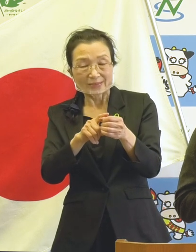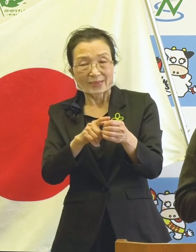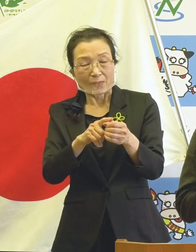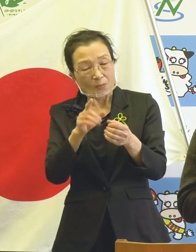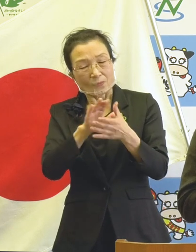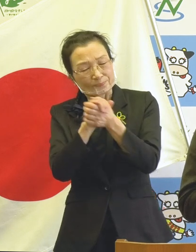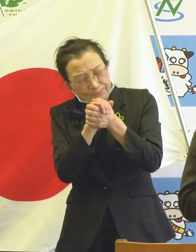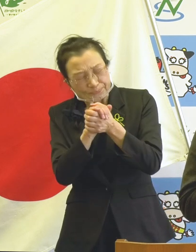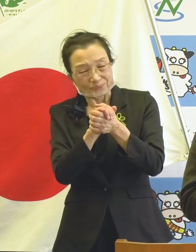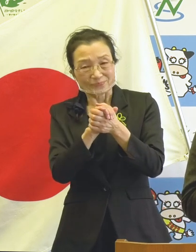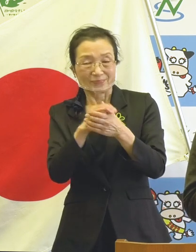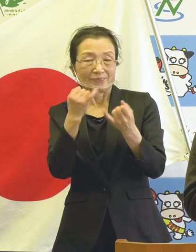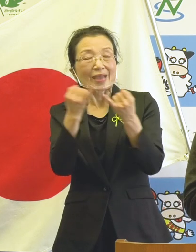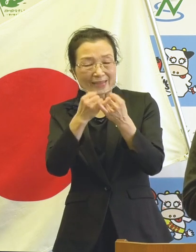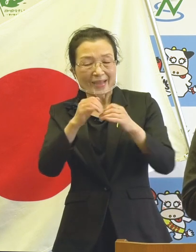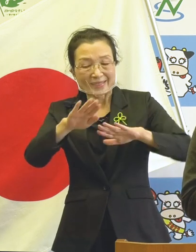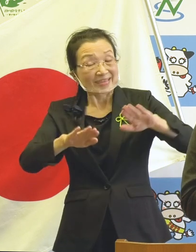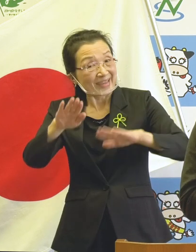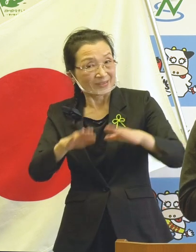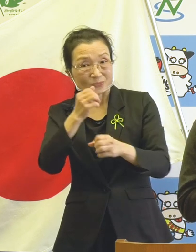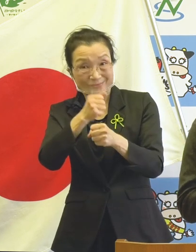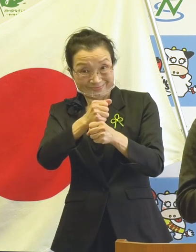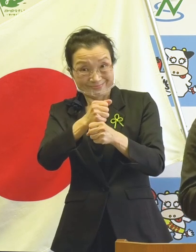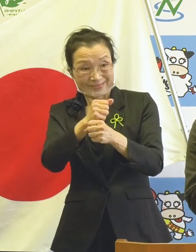しみやすいデザインを基調にしまして、